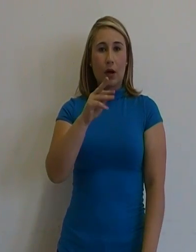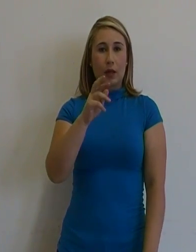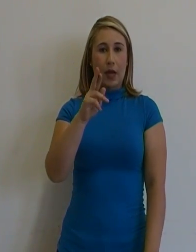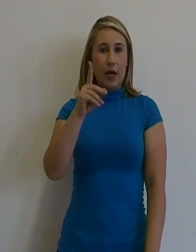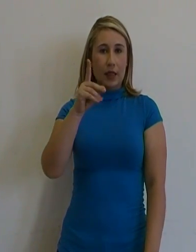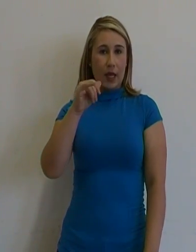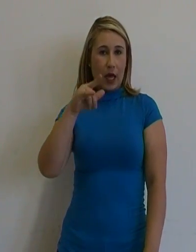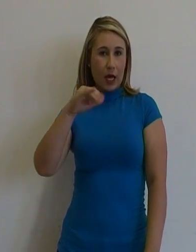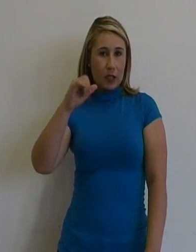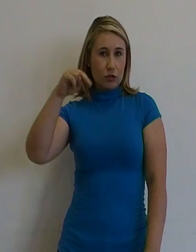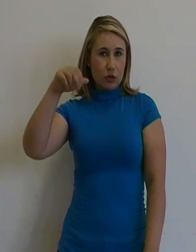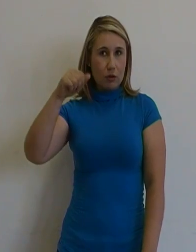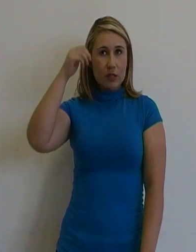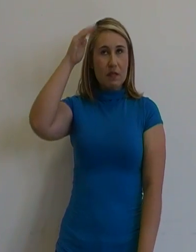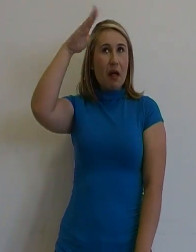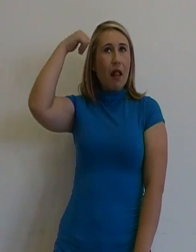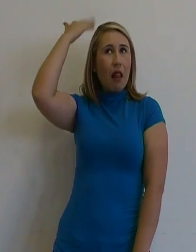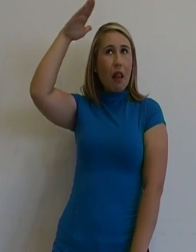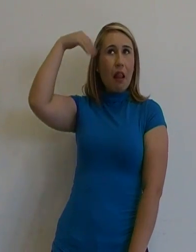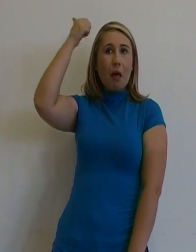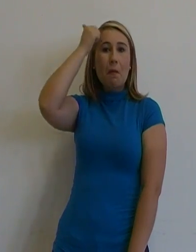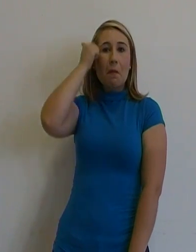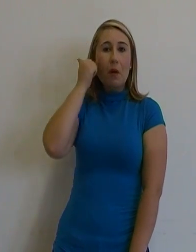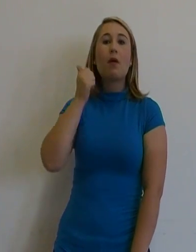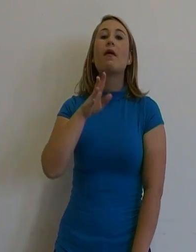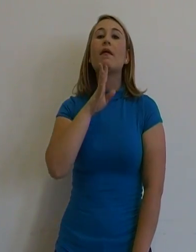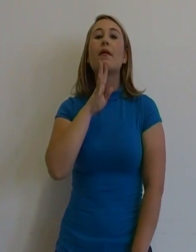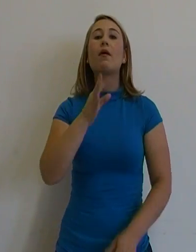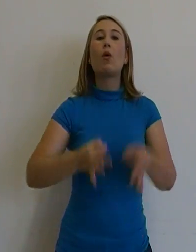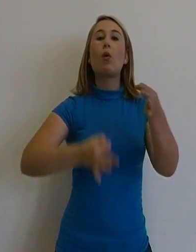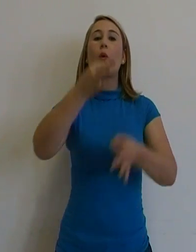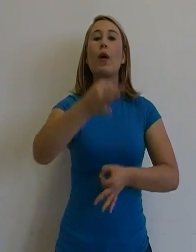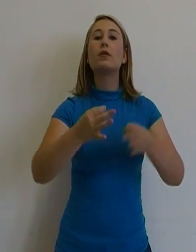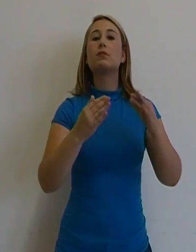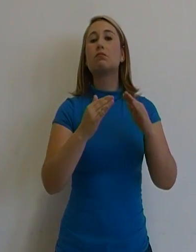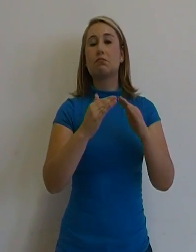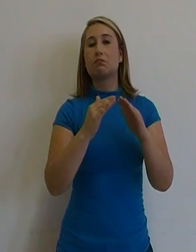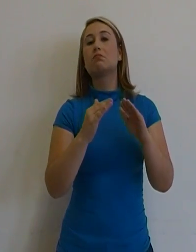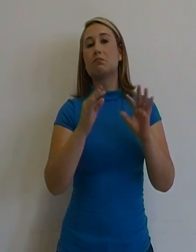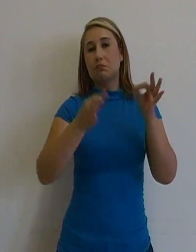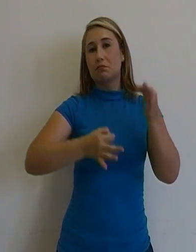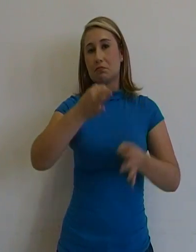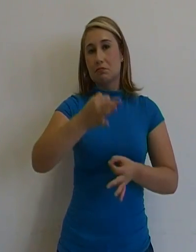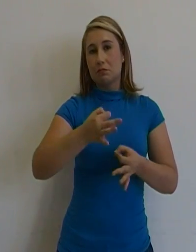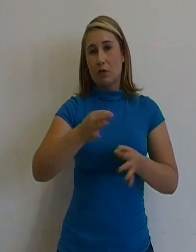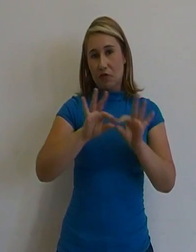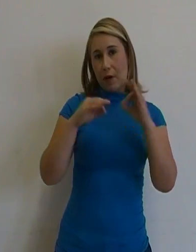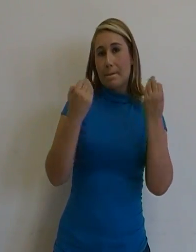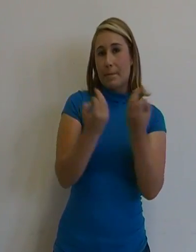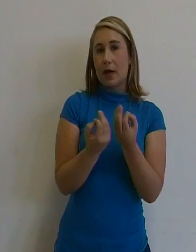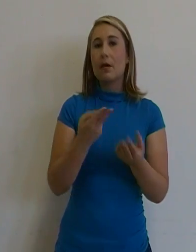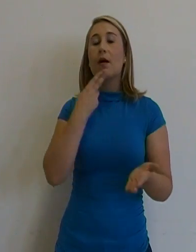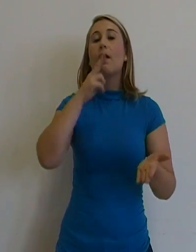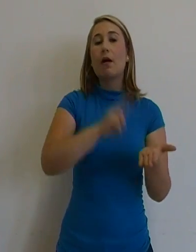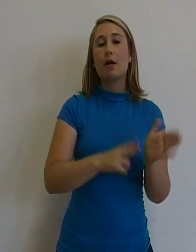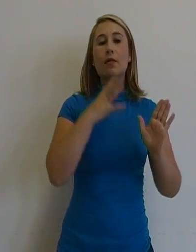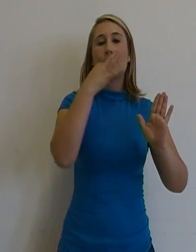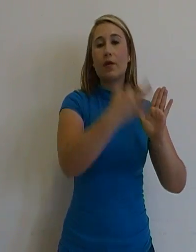instaurado ante el juzgado de familia. Certificado médico donde se especifique el